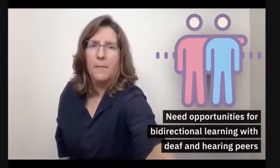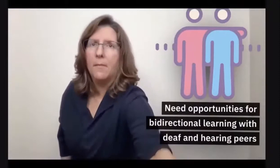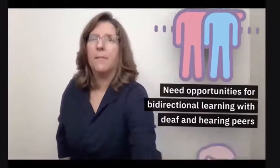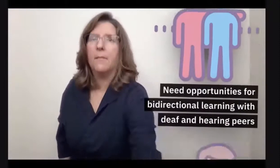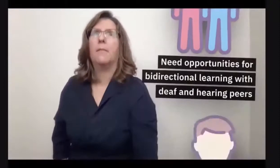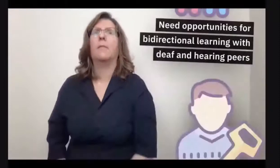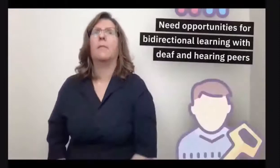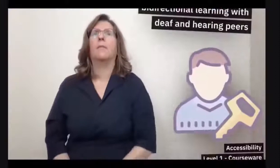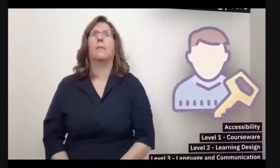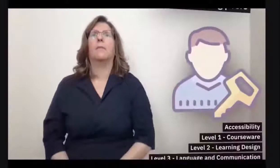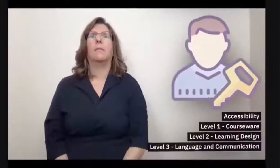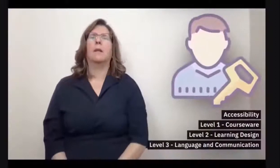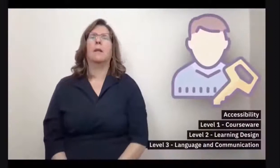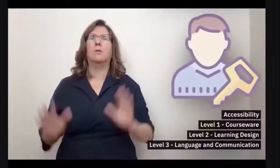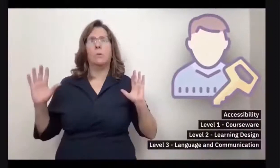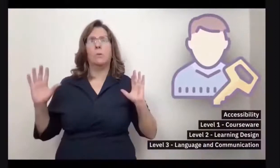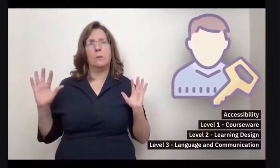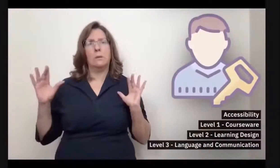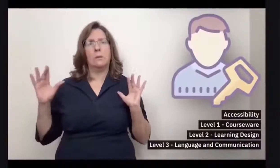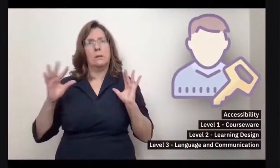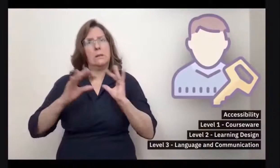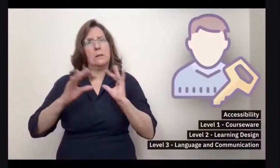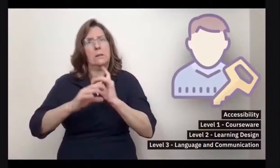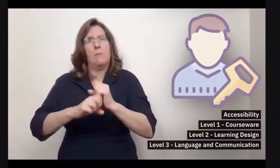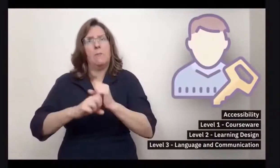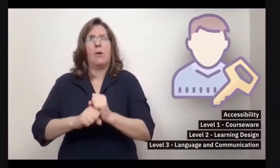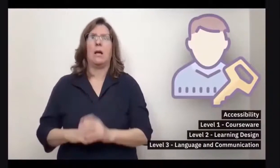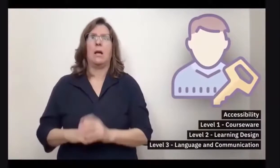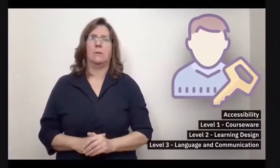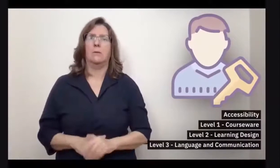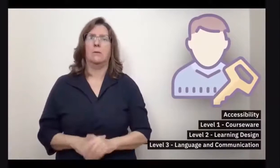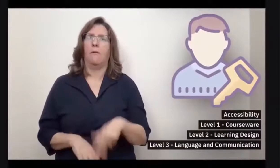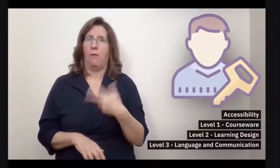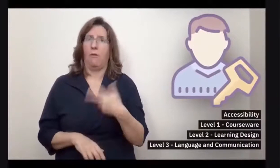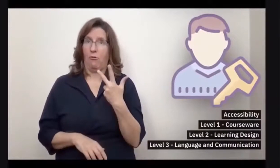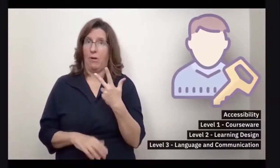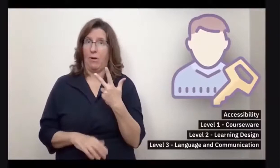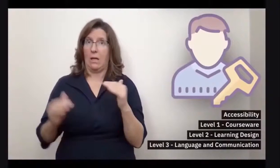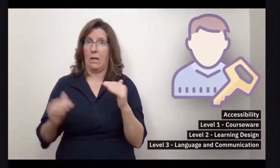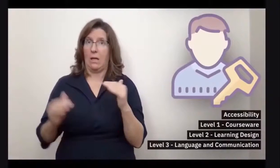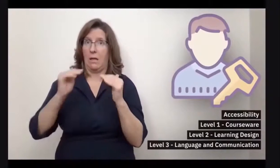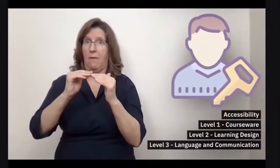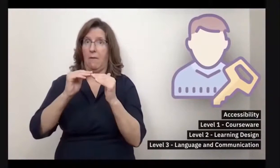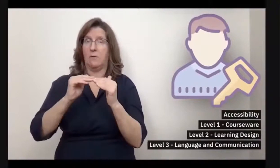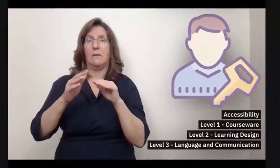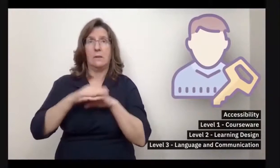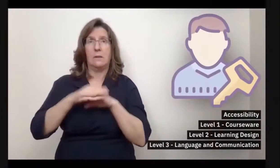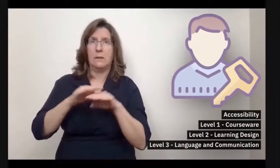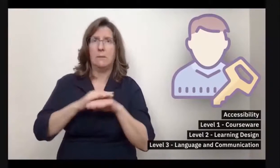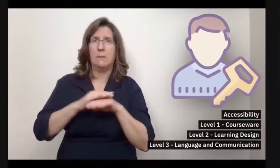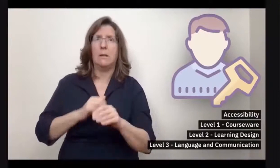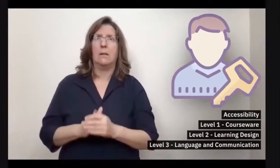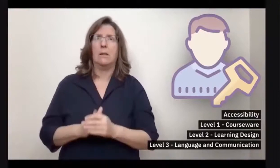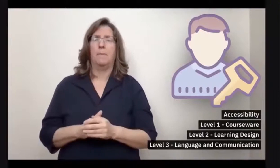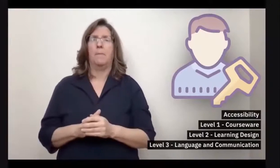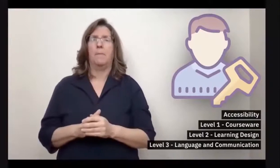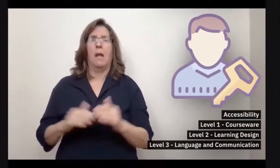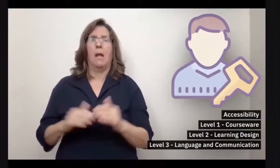el nivel 1 trata con el curso y el sistema de gestión de aprendizaje. El nivel 2